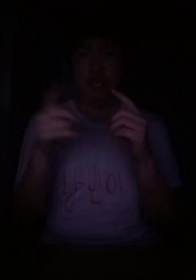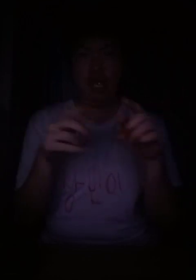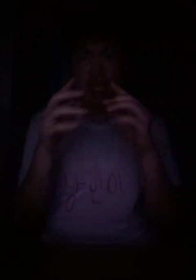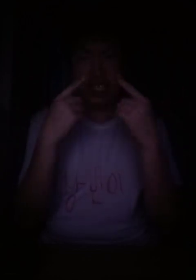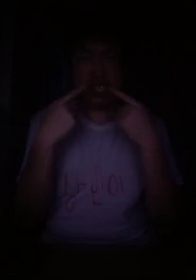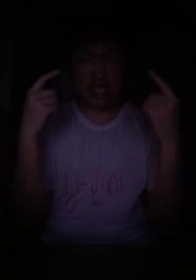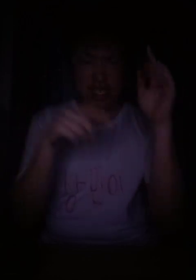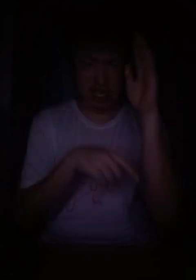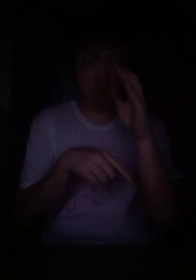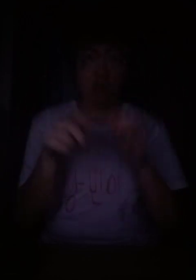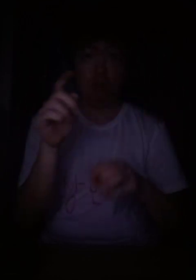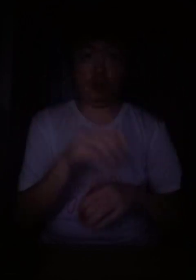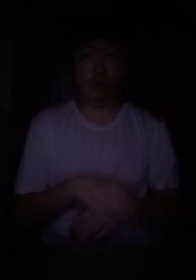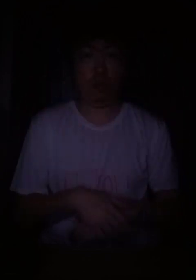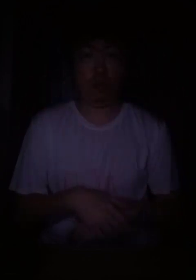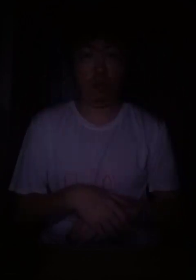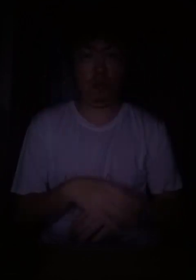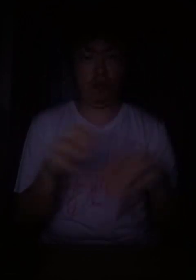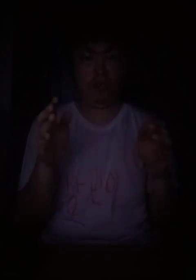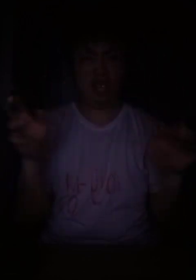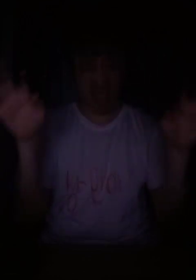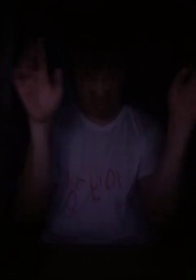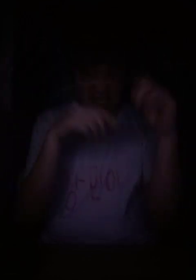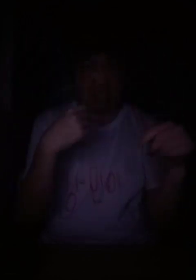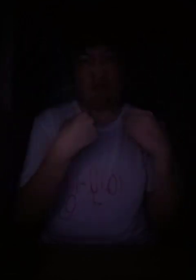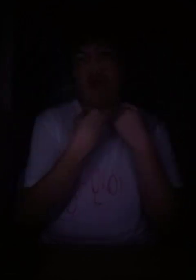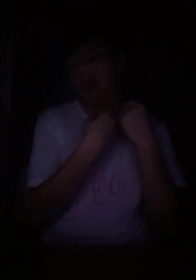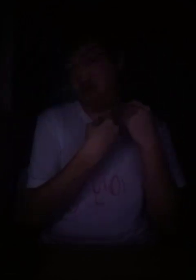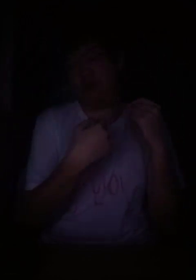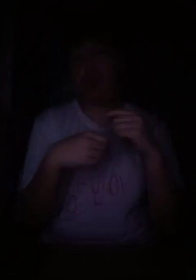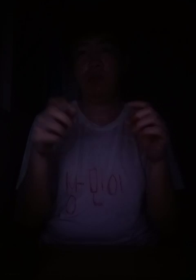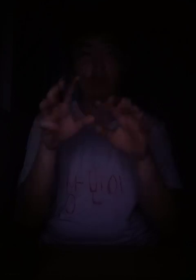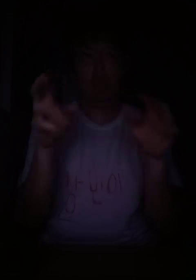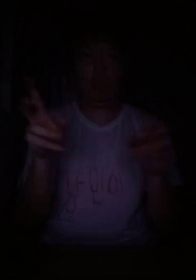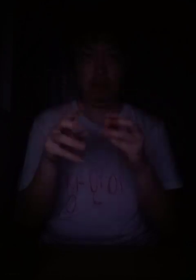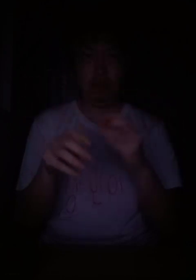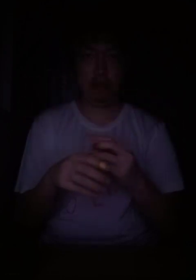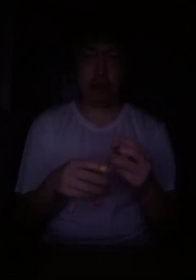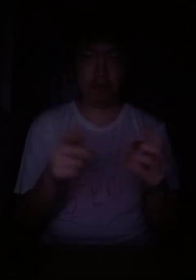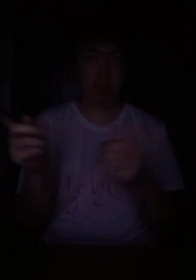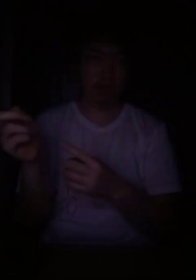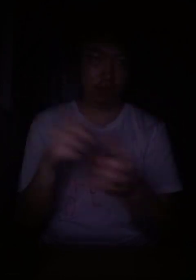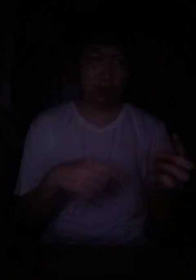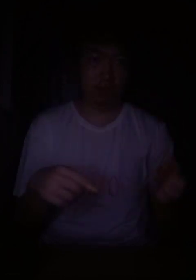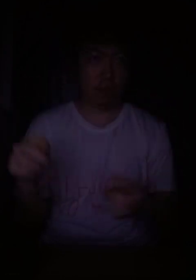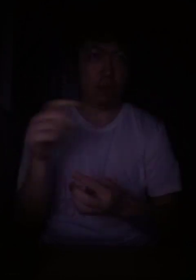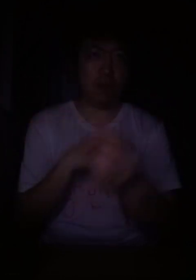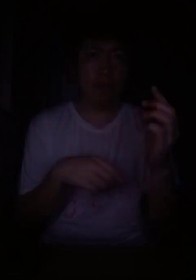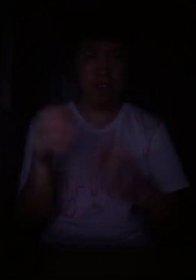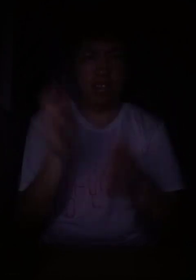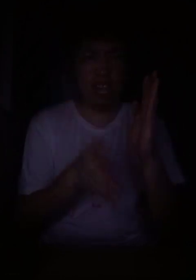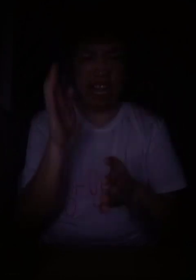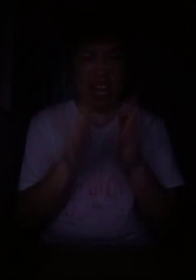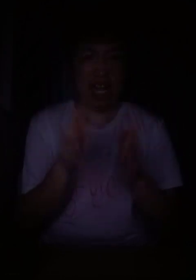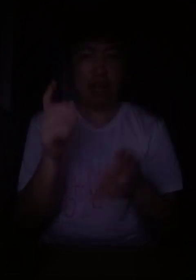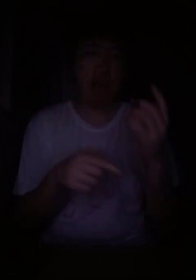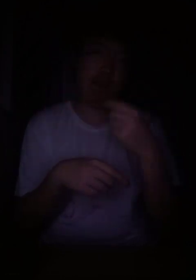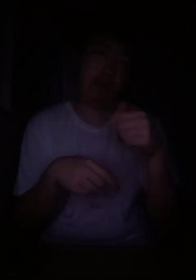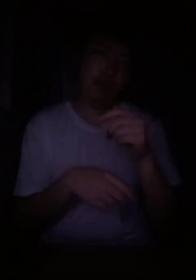넣어서 묶고 또 한쪽 끝에는 개를 묶어서 이 개가 고양이를 잡기 위해서 하루 종일 네. 달려야 되는 또 고양이는 계속해서 이 안에서